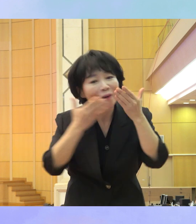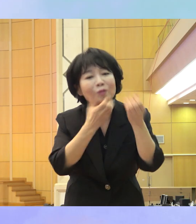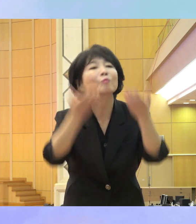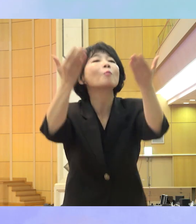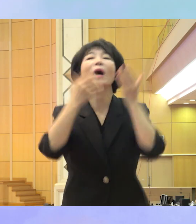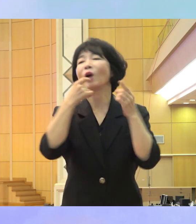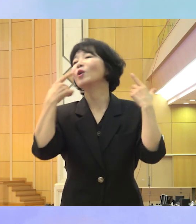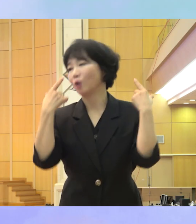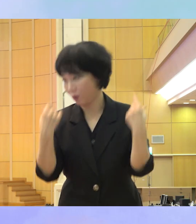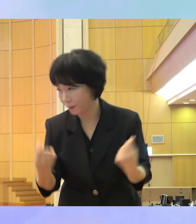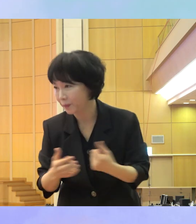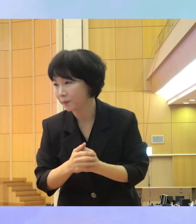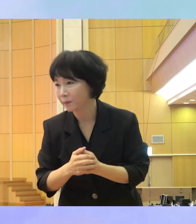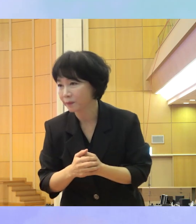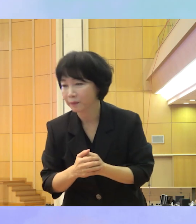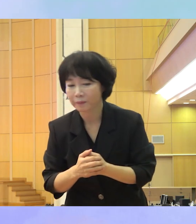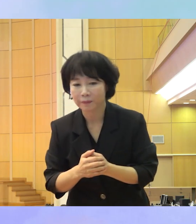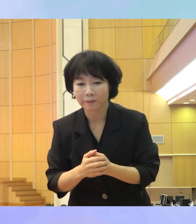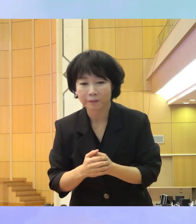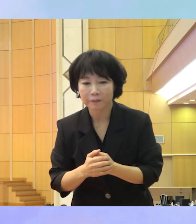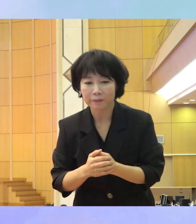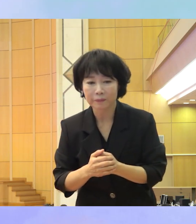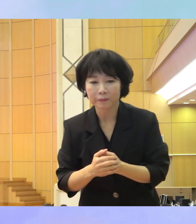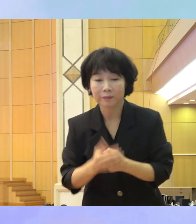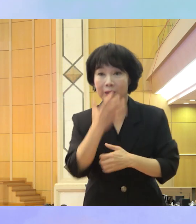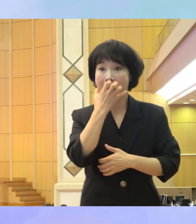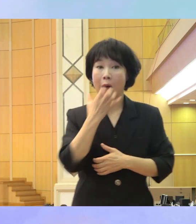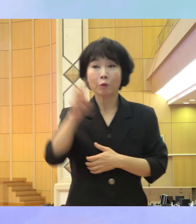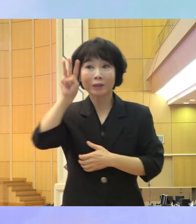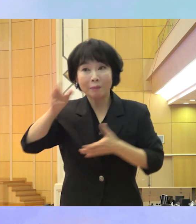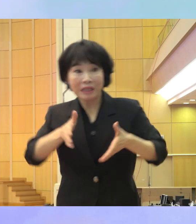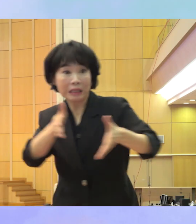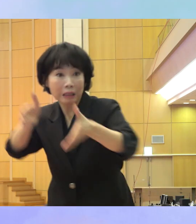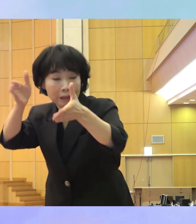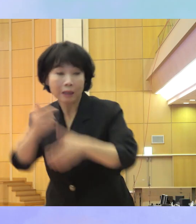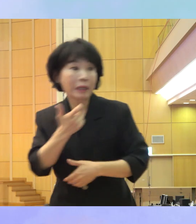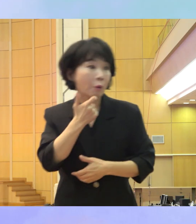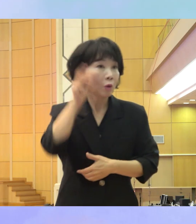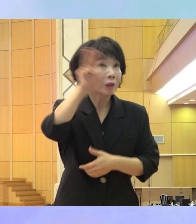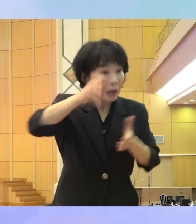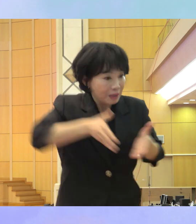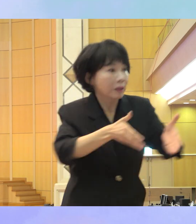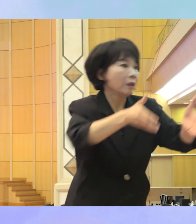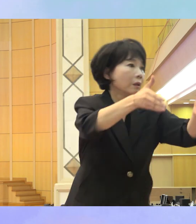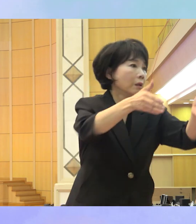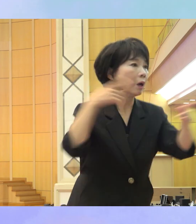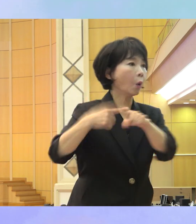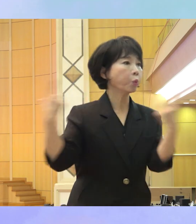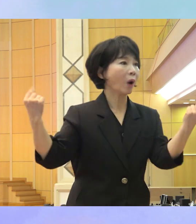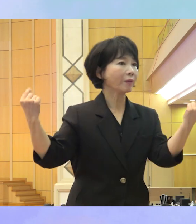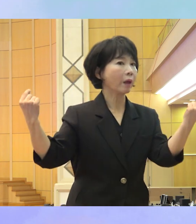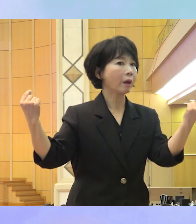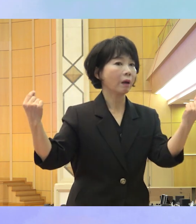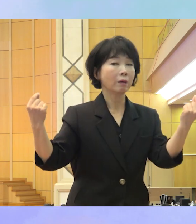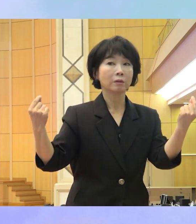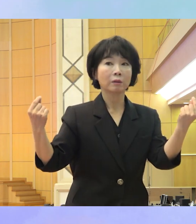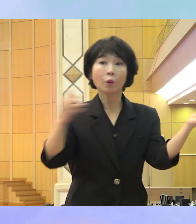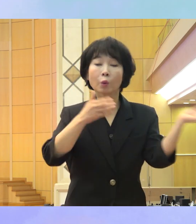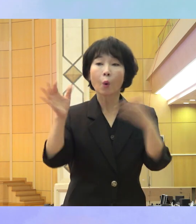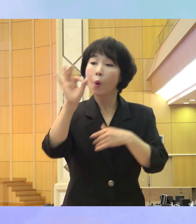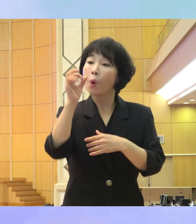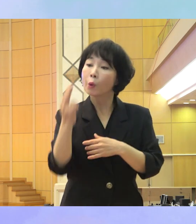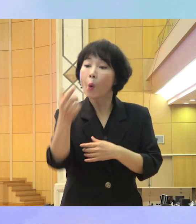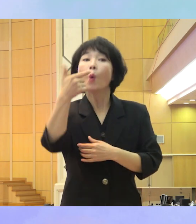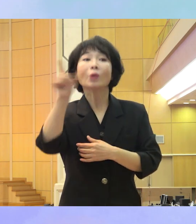축복이 임하잖아요. 할렐루야. 아브람도 3일 길이요, 야곱도 3일 길이요. 요나